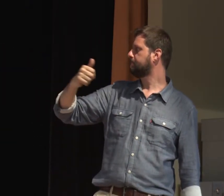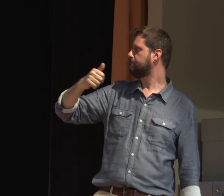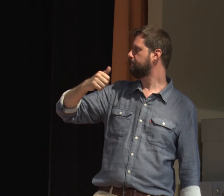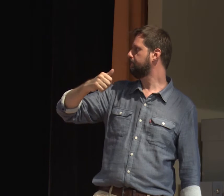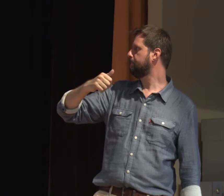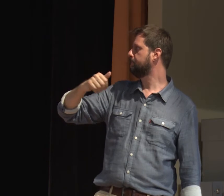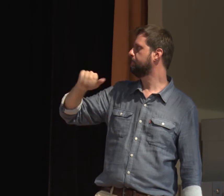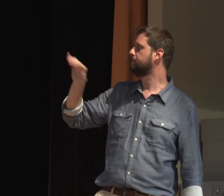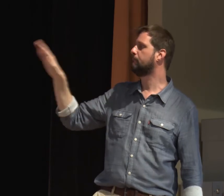Pode passar.